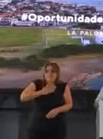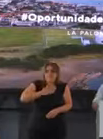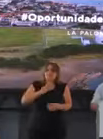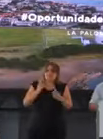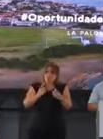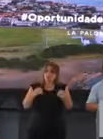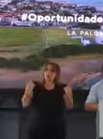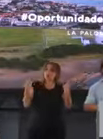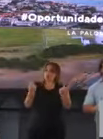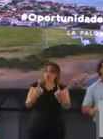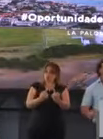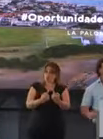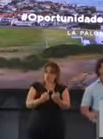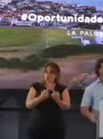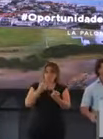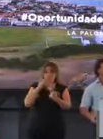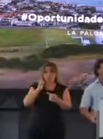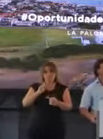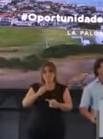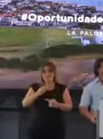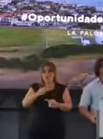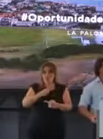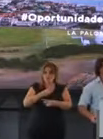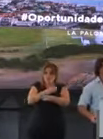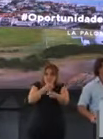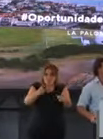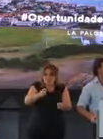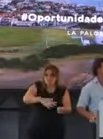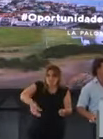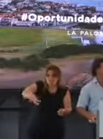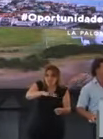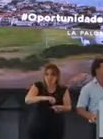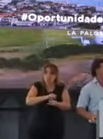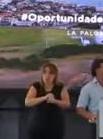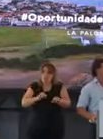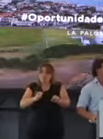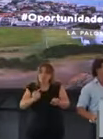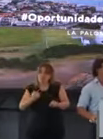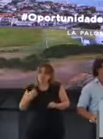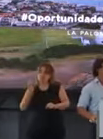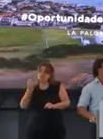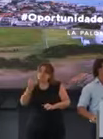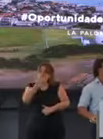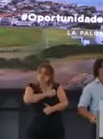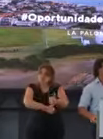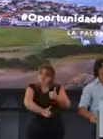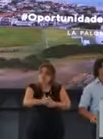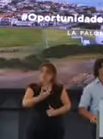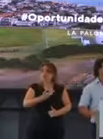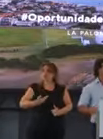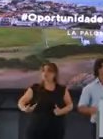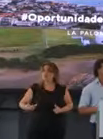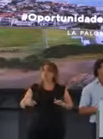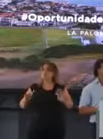¿Somos nosotros los titulares de esa confianza? ¿Podemos ser nosotros los titulares de esa